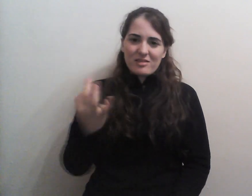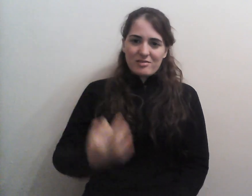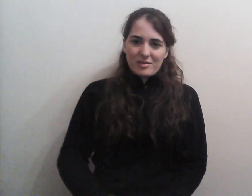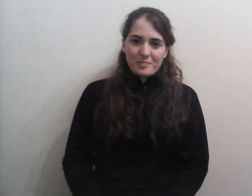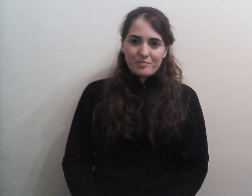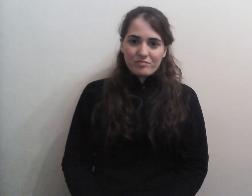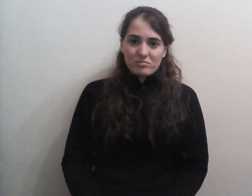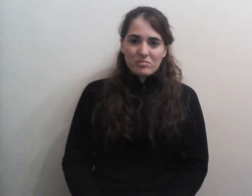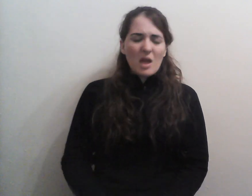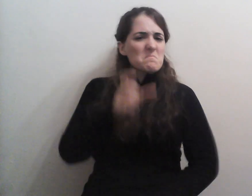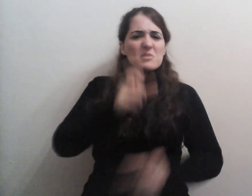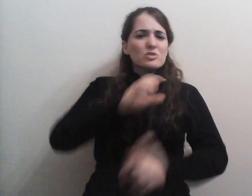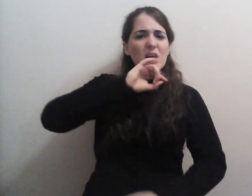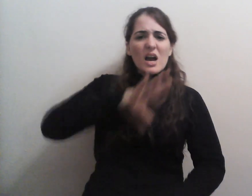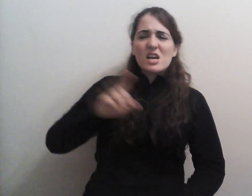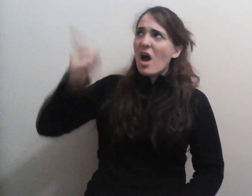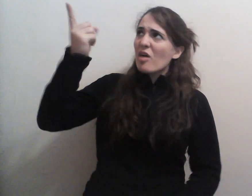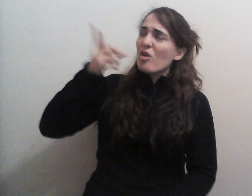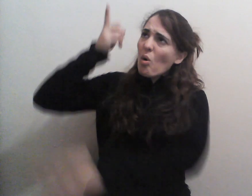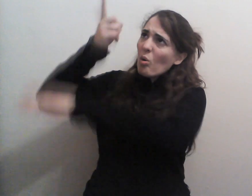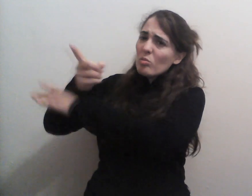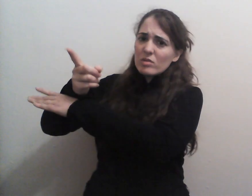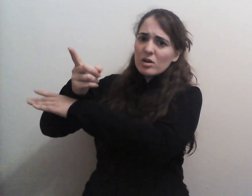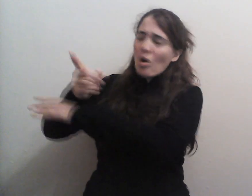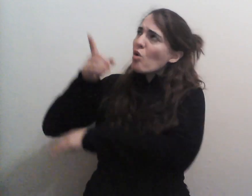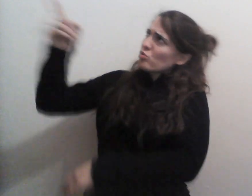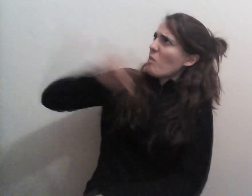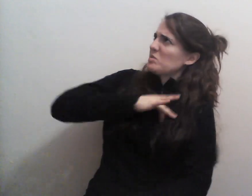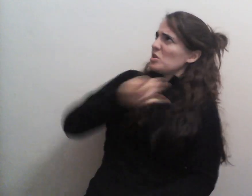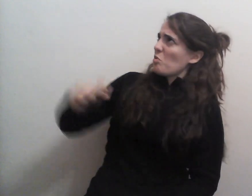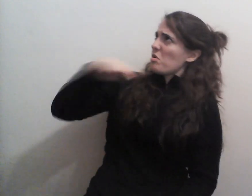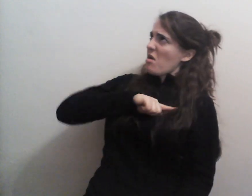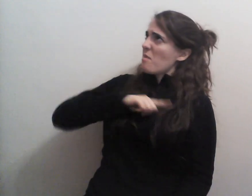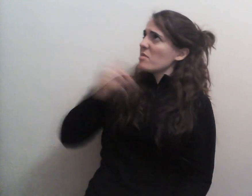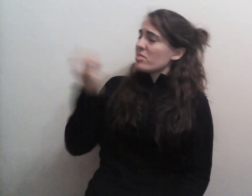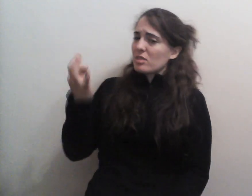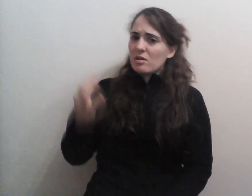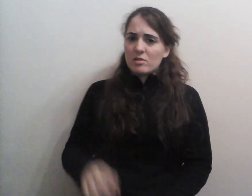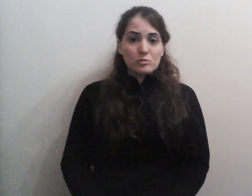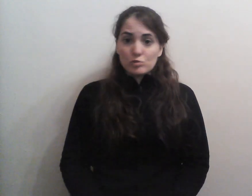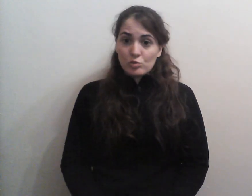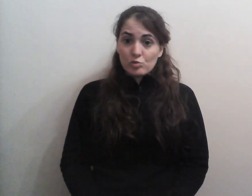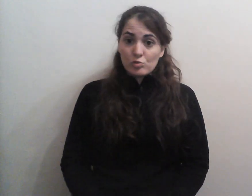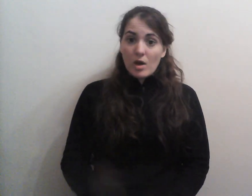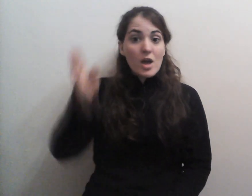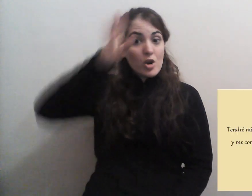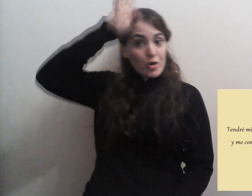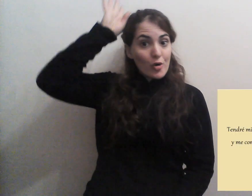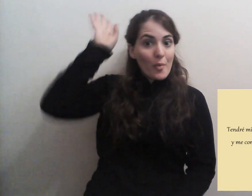Dios a tener misericordia de ti? Dios nos contesta diciendo en Romanos 9:15, tendré